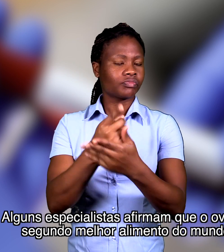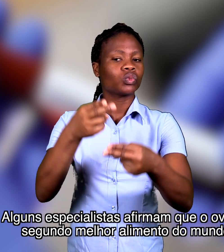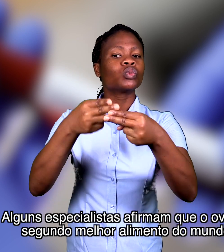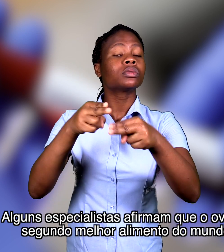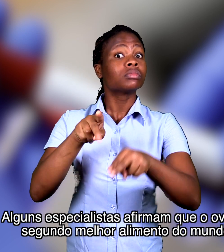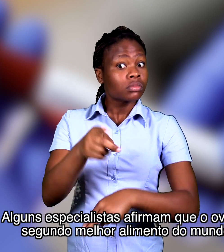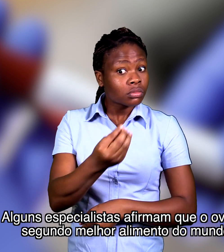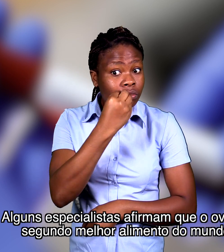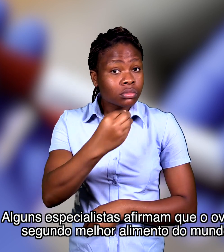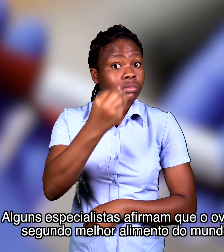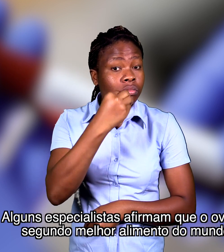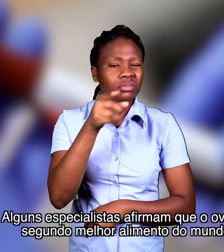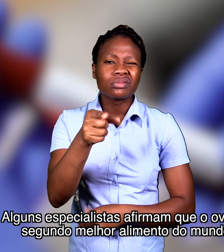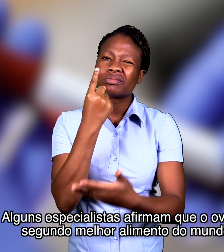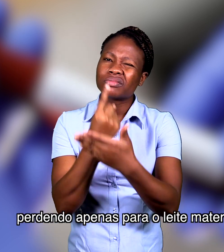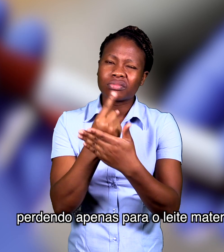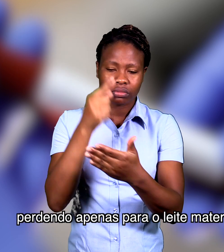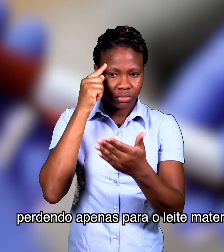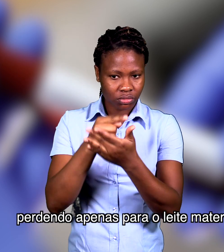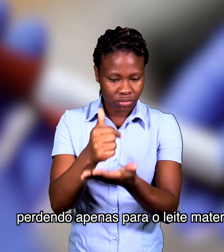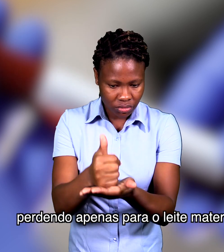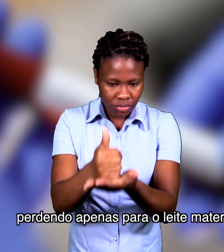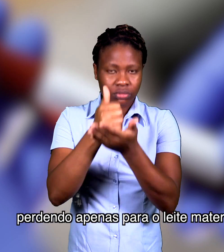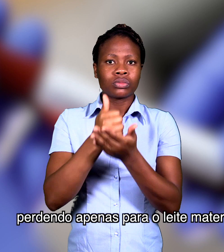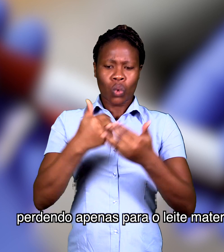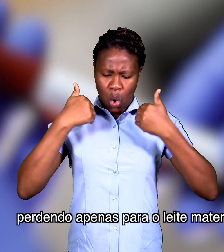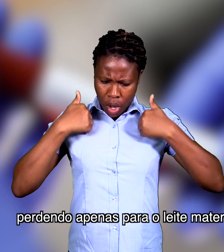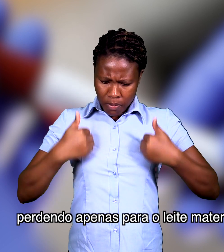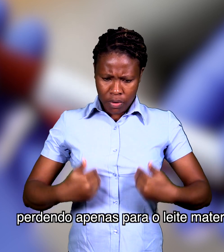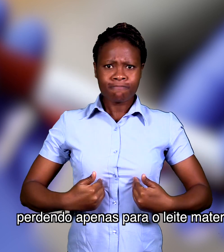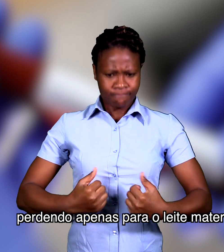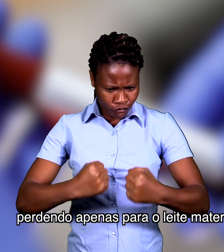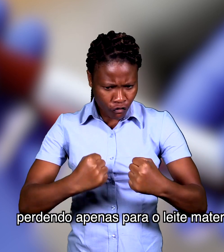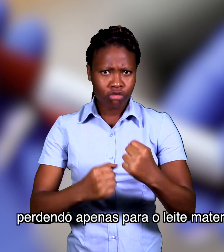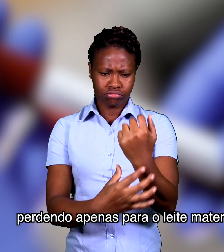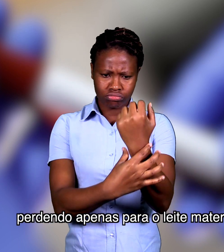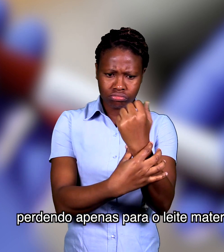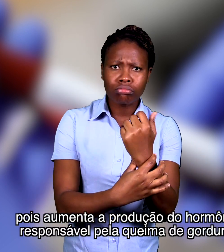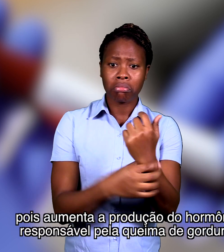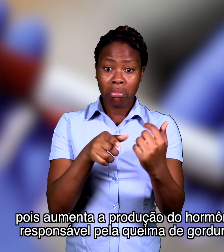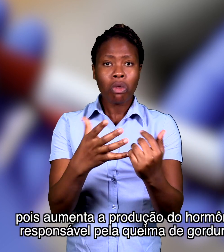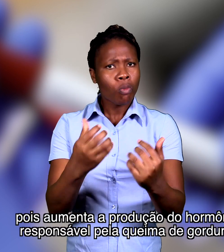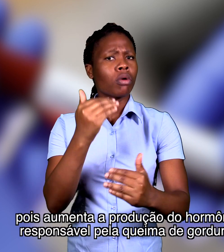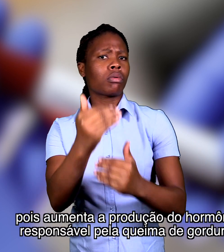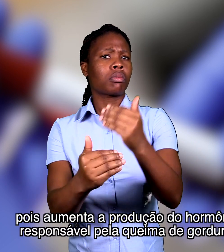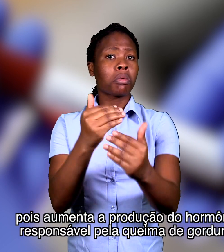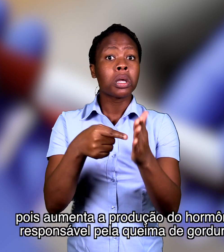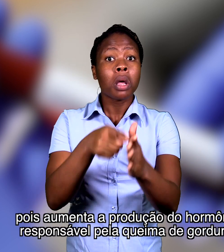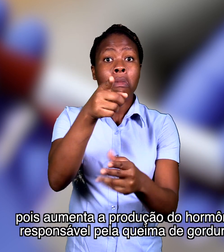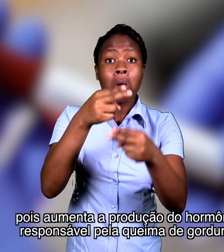ovo é o segundo melhor alimento do mundo, perdendo apenas para o leite materno. Depois, aumenta a produção do hormônio